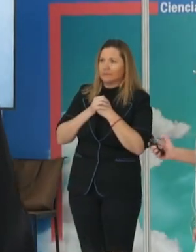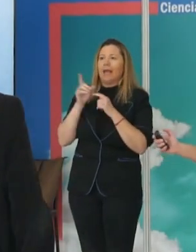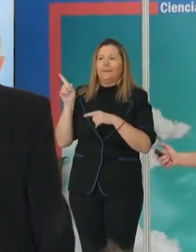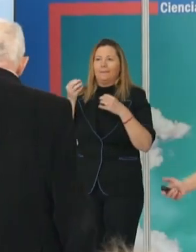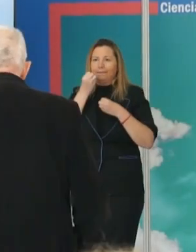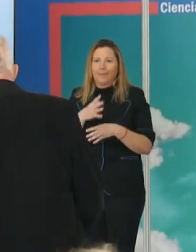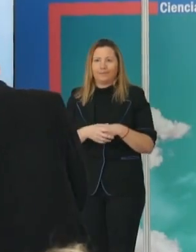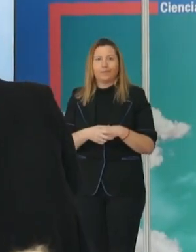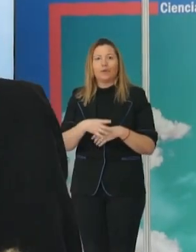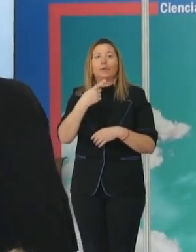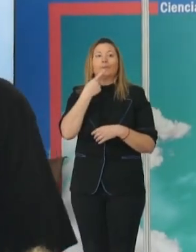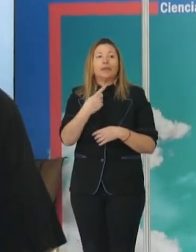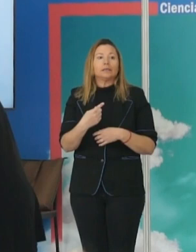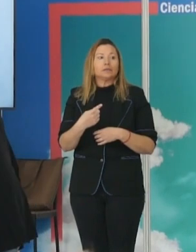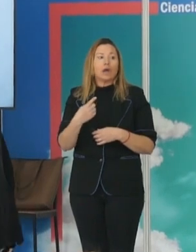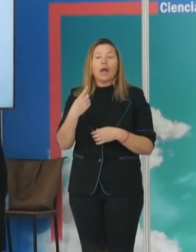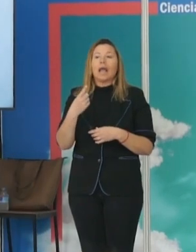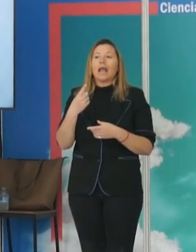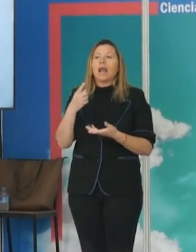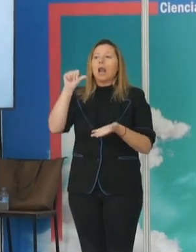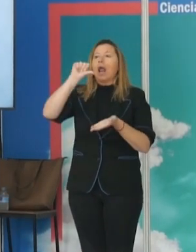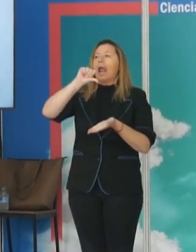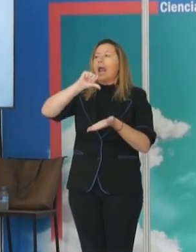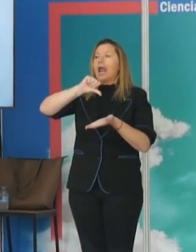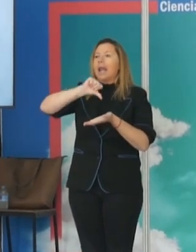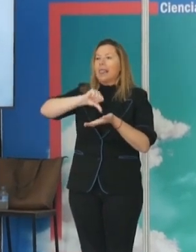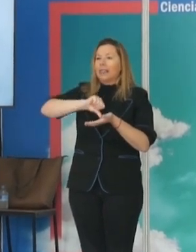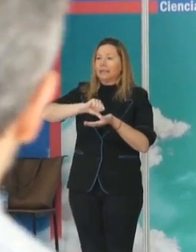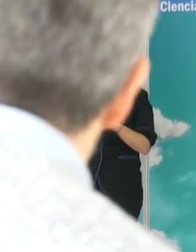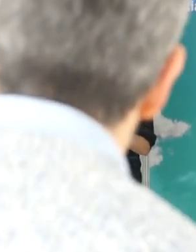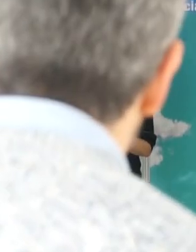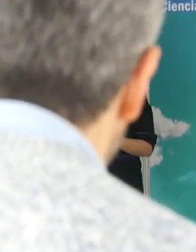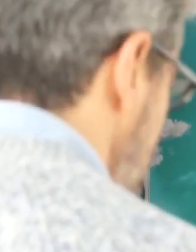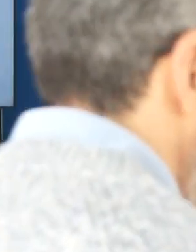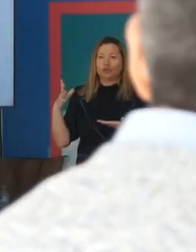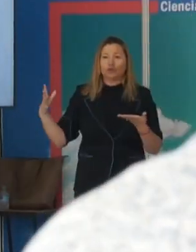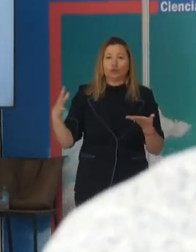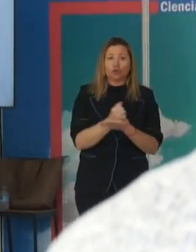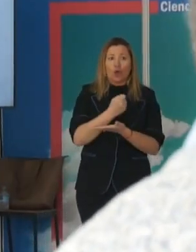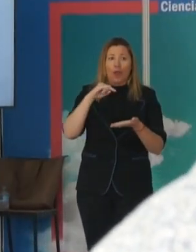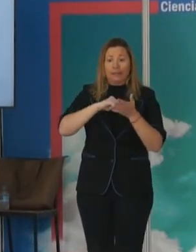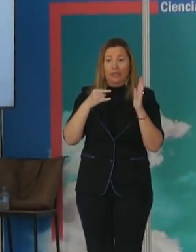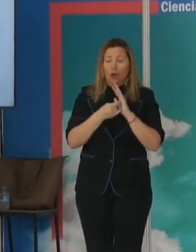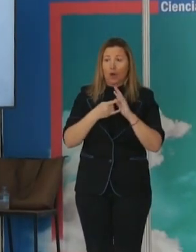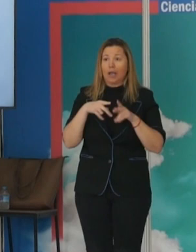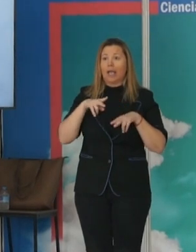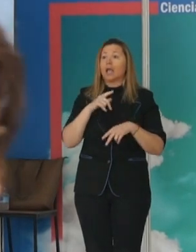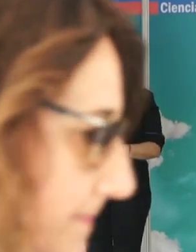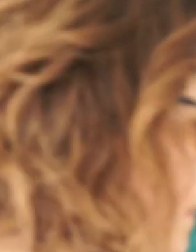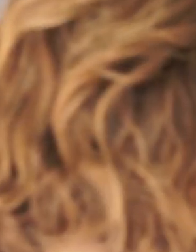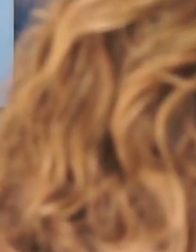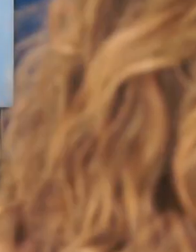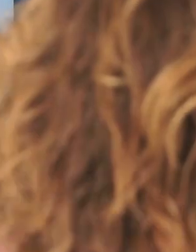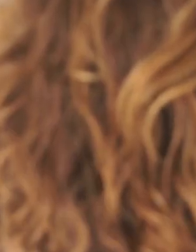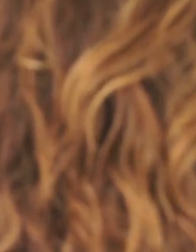Aquí, bien. Como hemos dicho, el eje central es la frase de Sir Clark, que decía que cualquier tecnología lo suficientemente avanzada